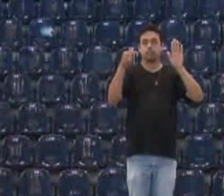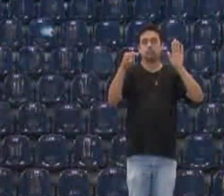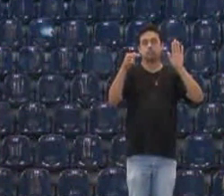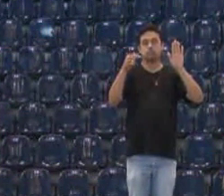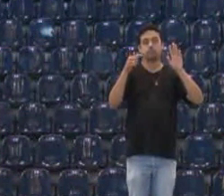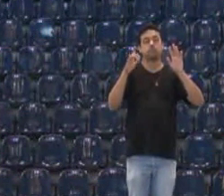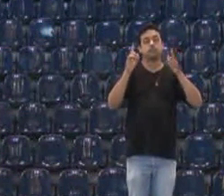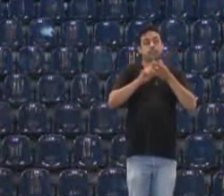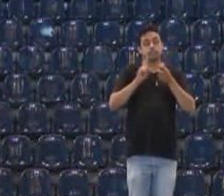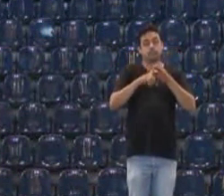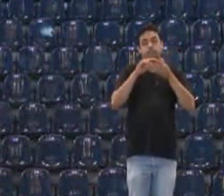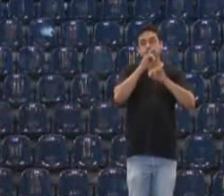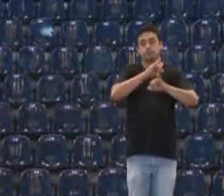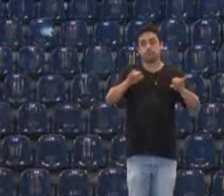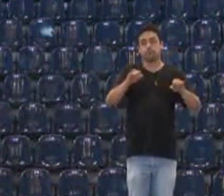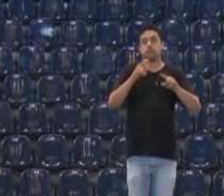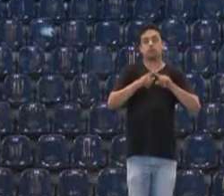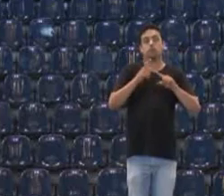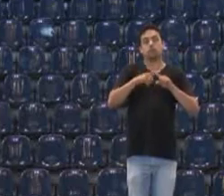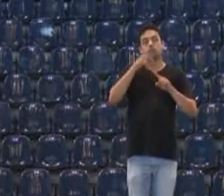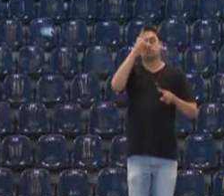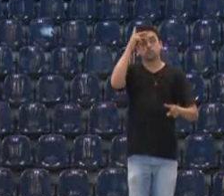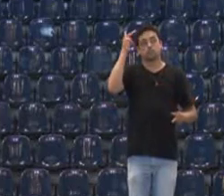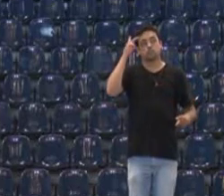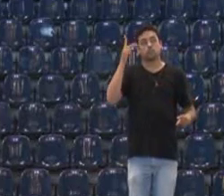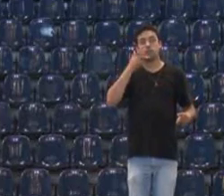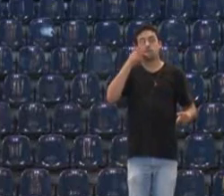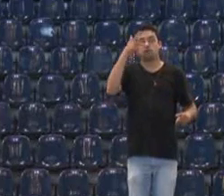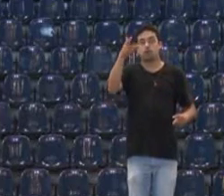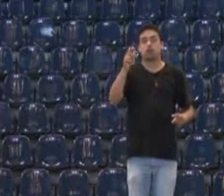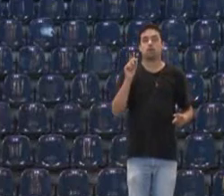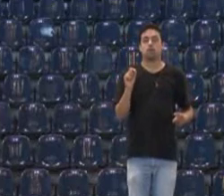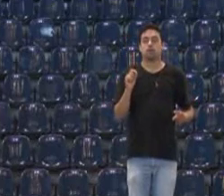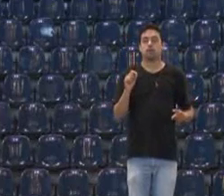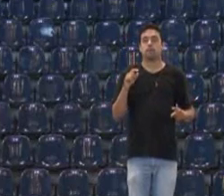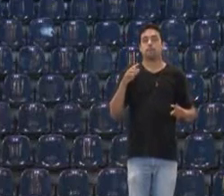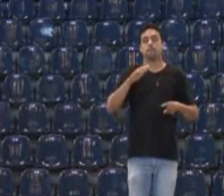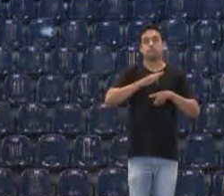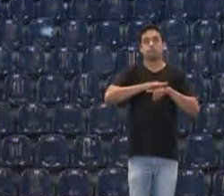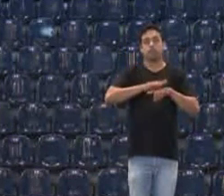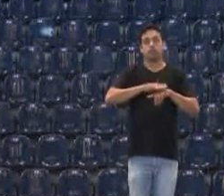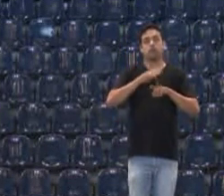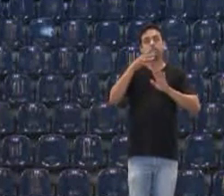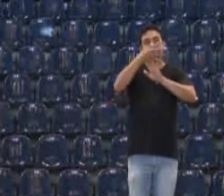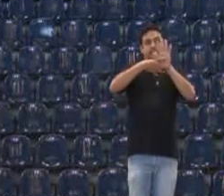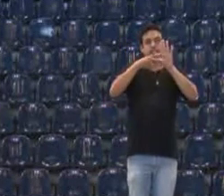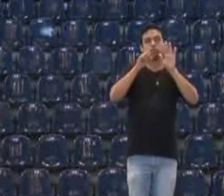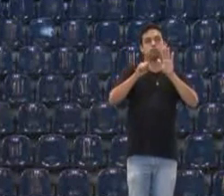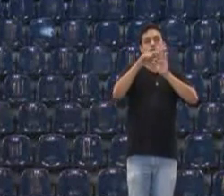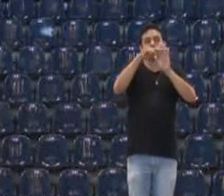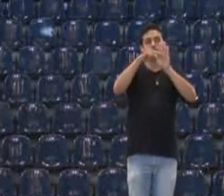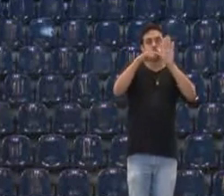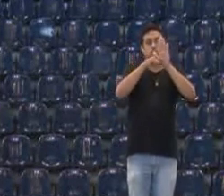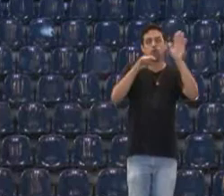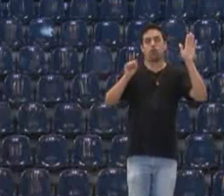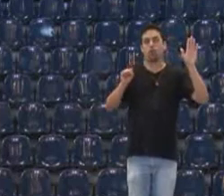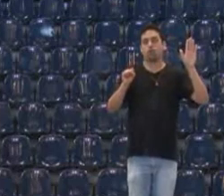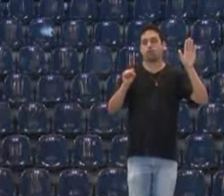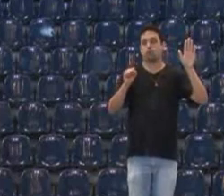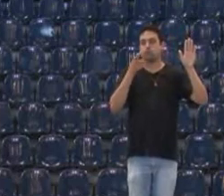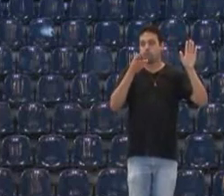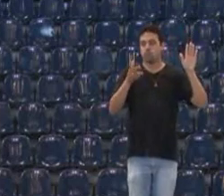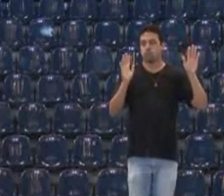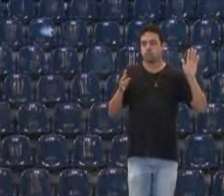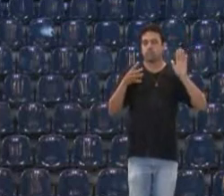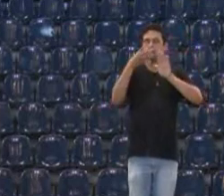detalhe. Dizem por aí que o seu texto pode ter 8 linhas. Já ouviram isso? Já?